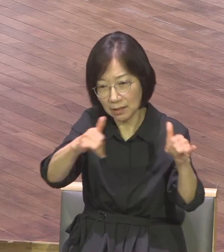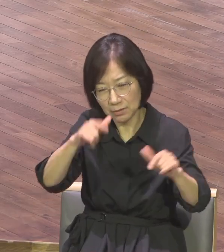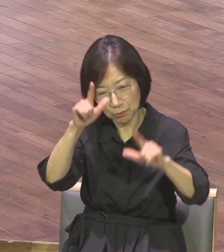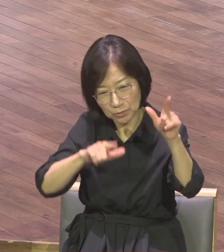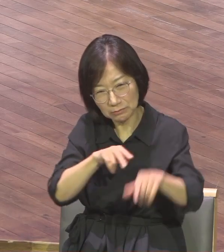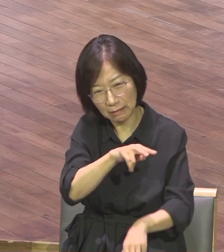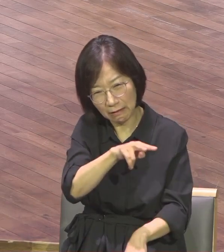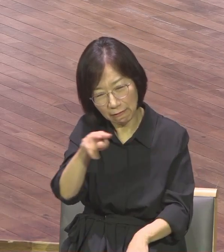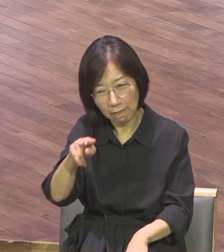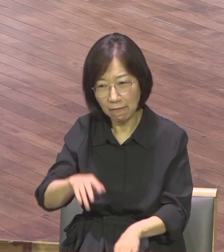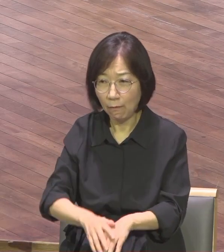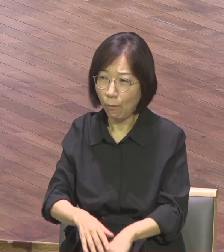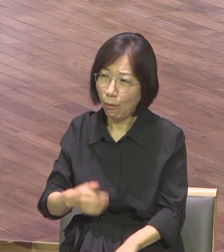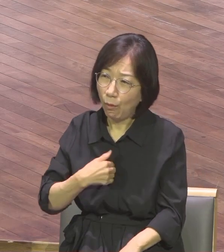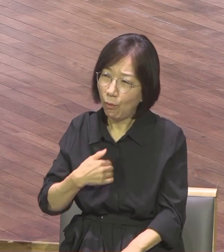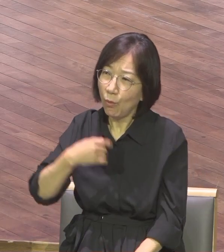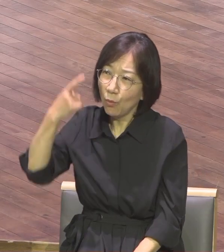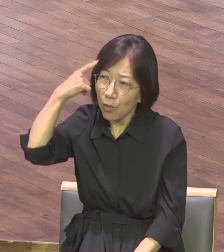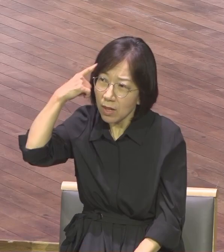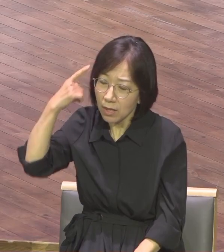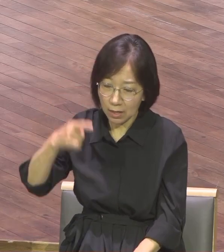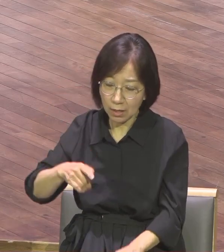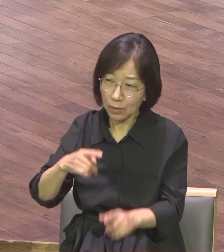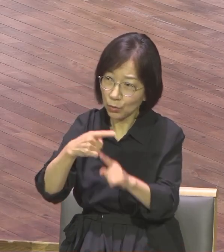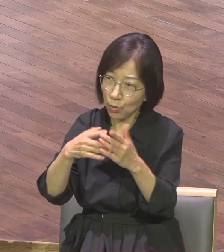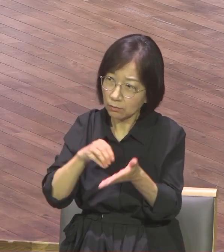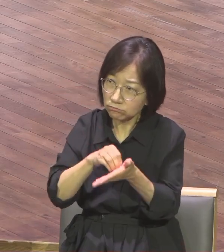그랬어요. 대부분이 그래요.